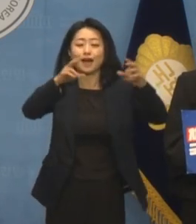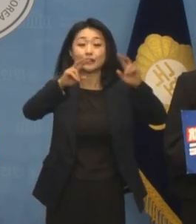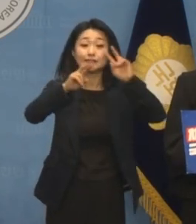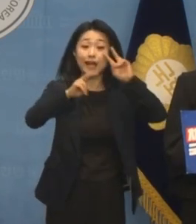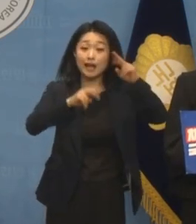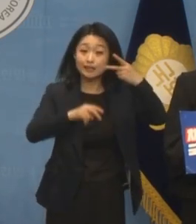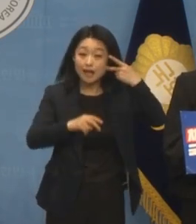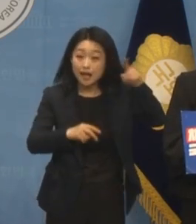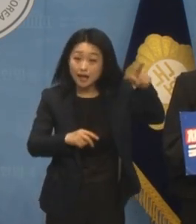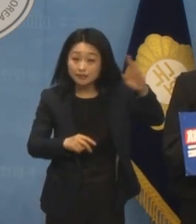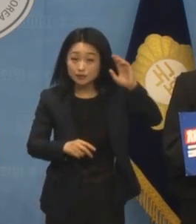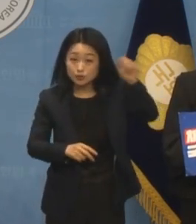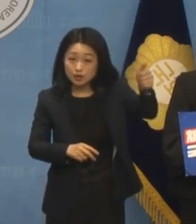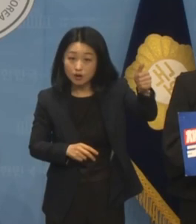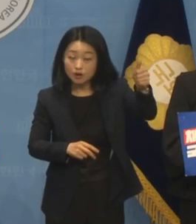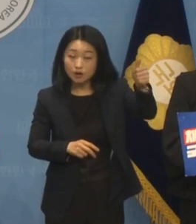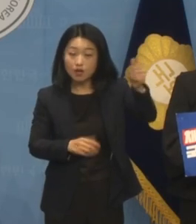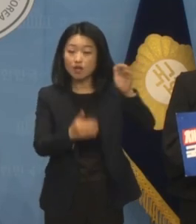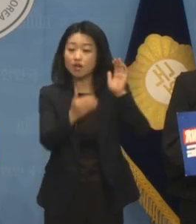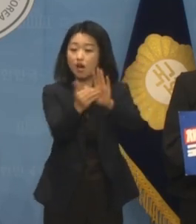거부권을 남발해 삼권